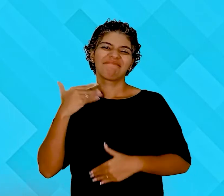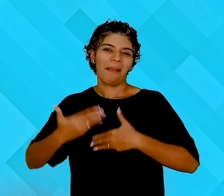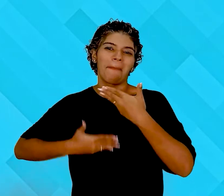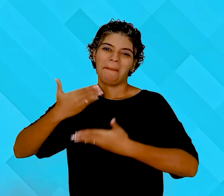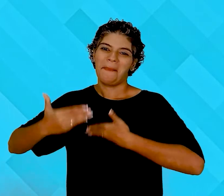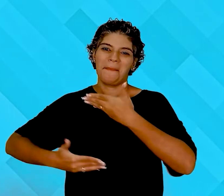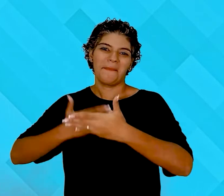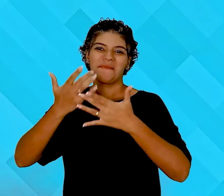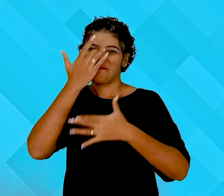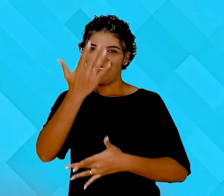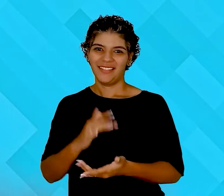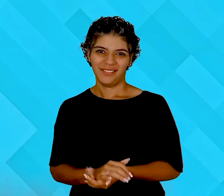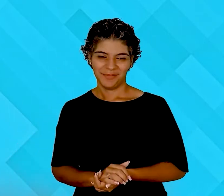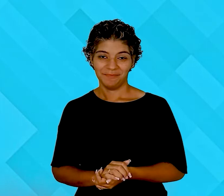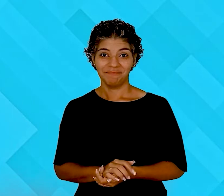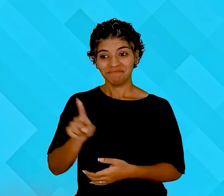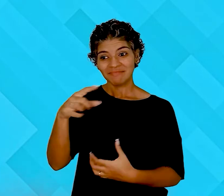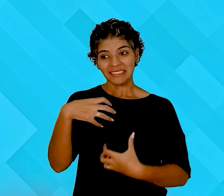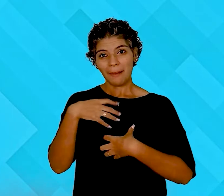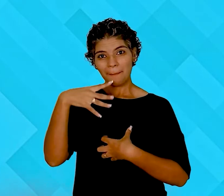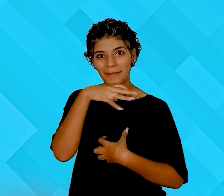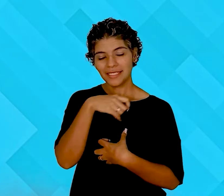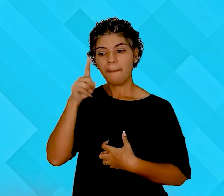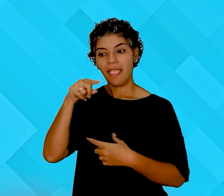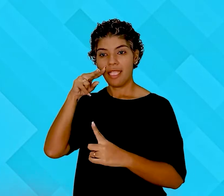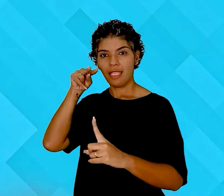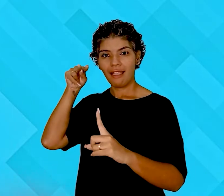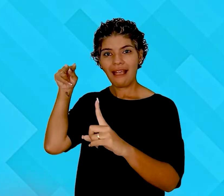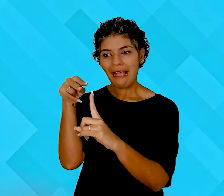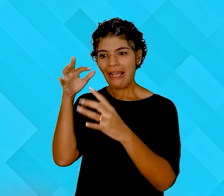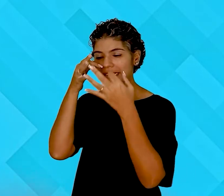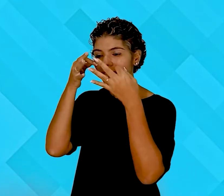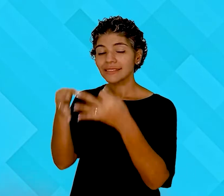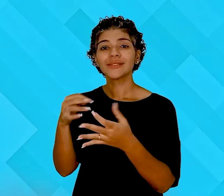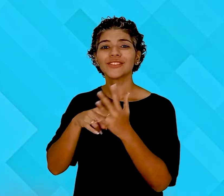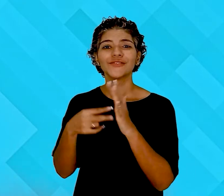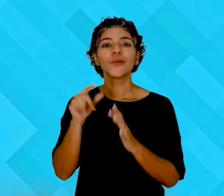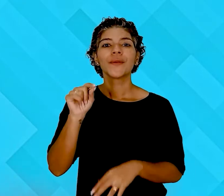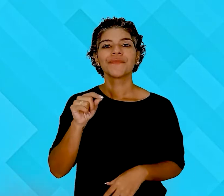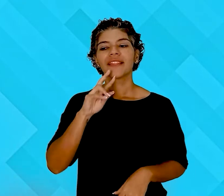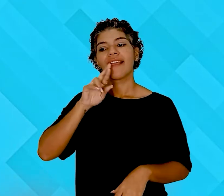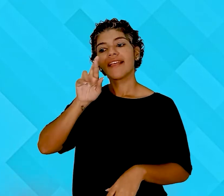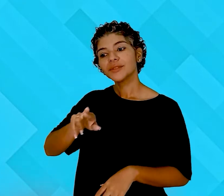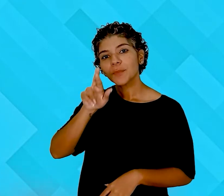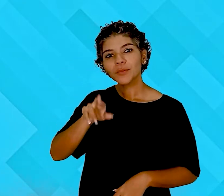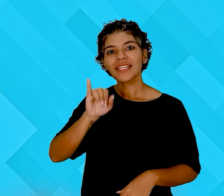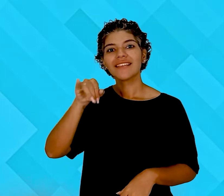visto significa que estão pedindo minha opinião, eu estou dando e estão ouvindo. Então, vários mecanismos que existem dentro do digital, dentro